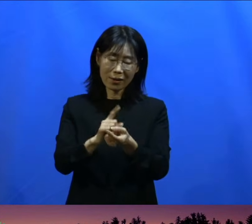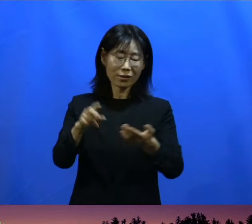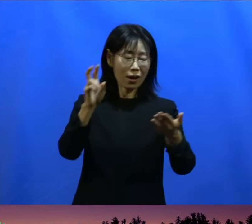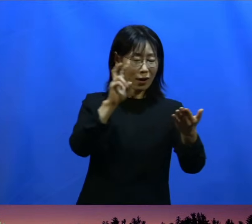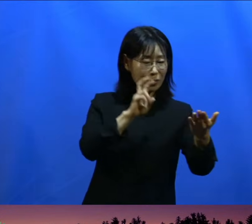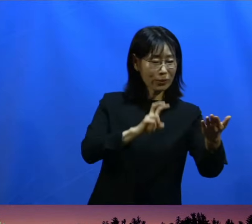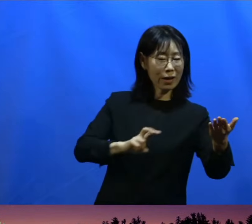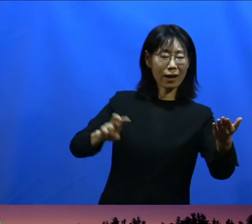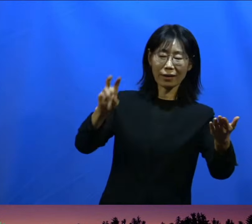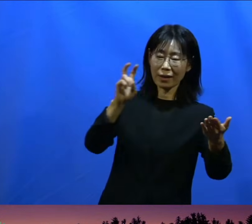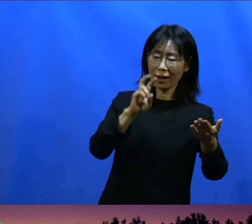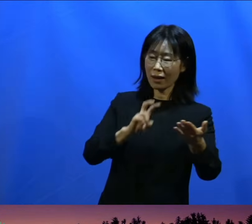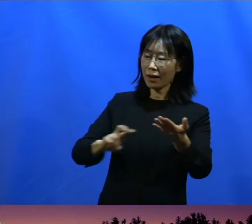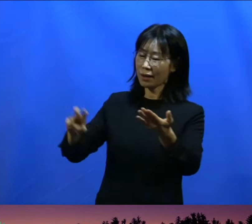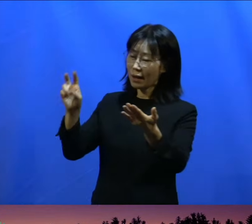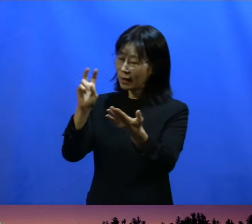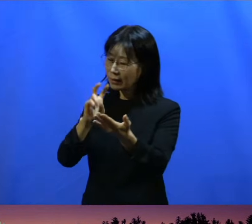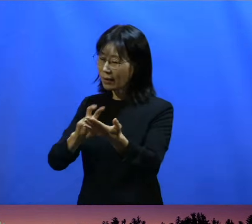서로